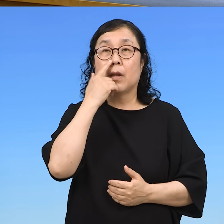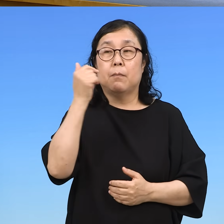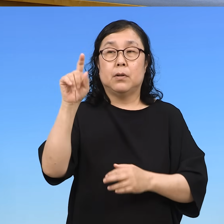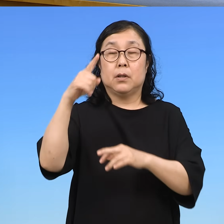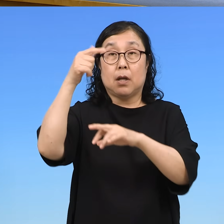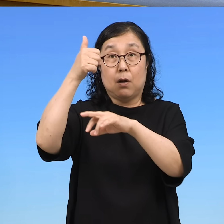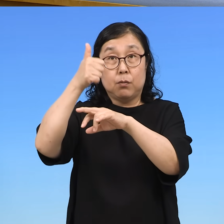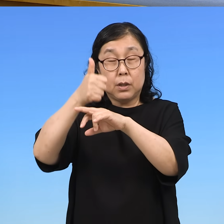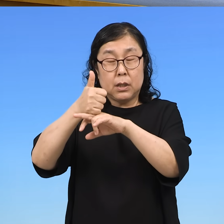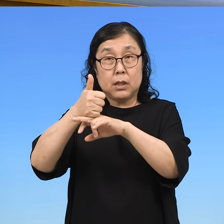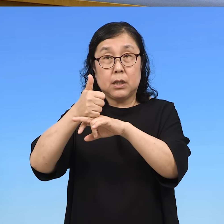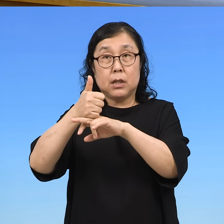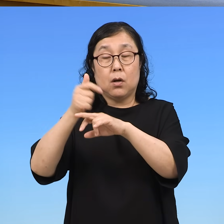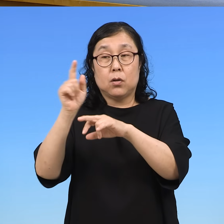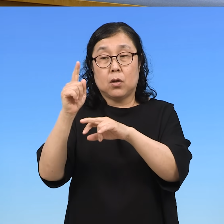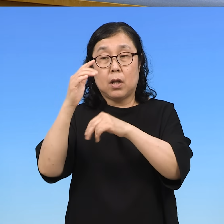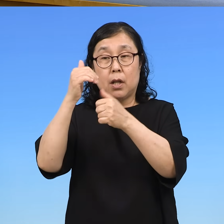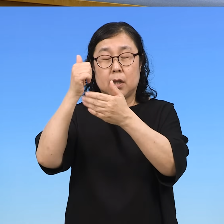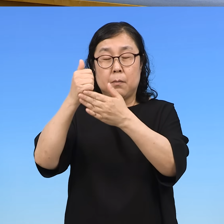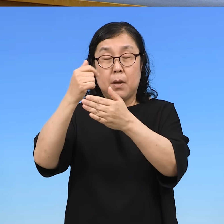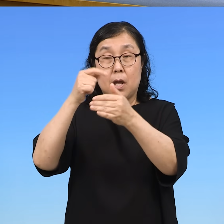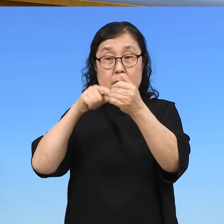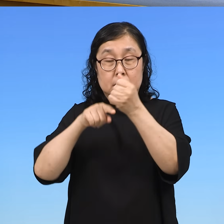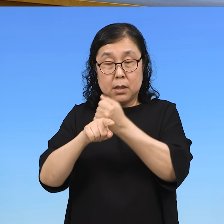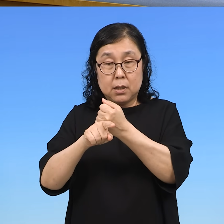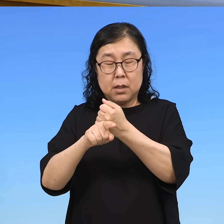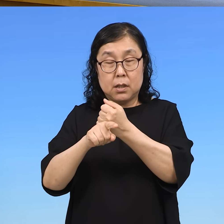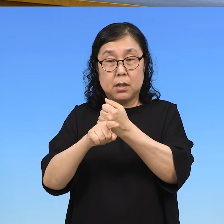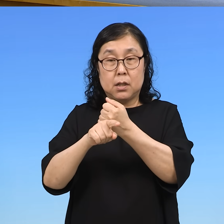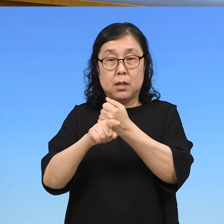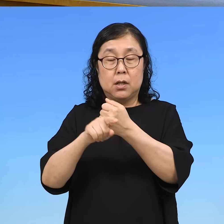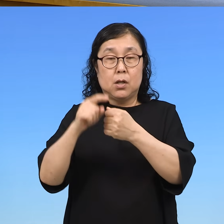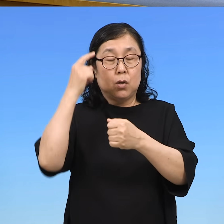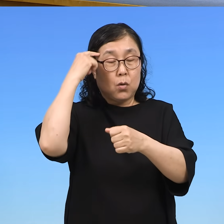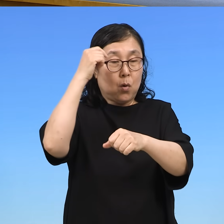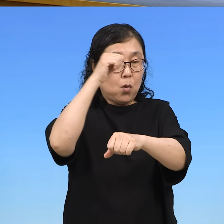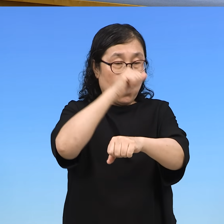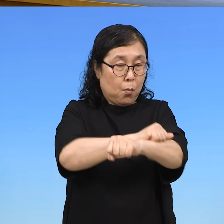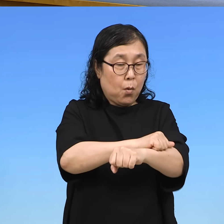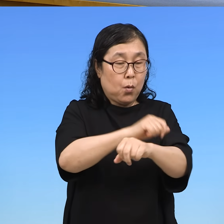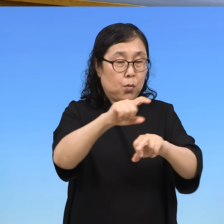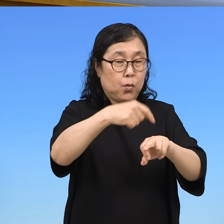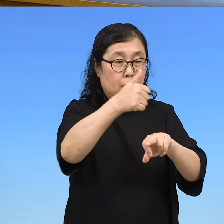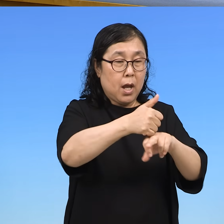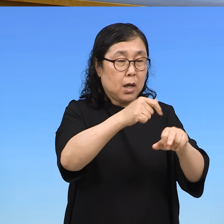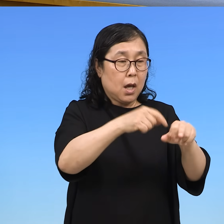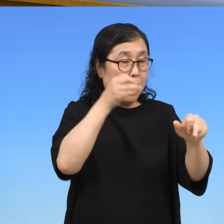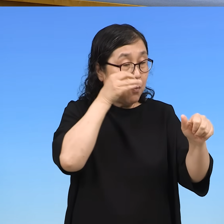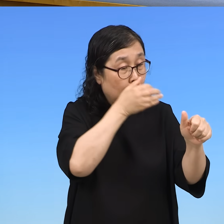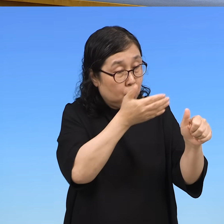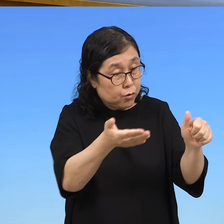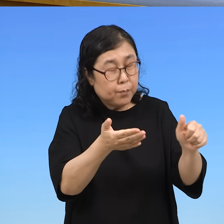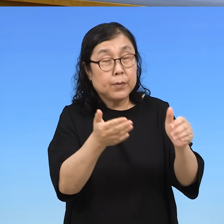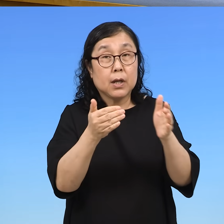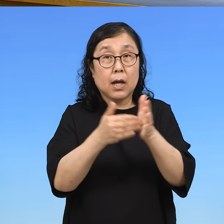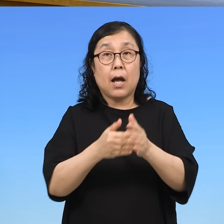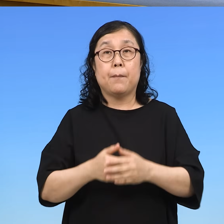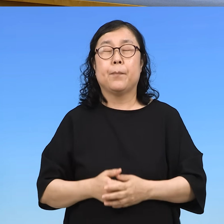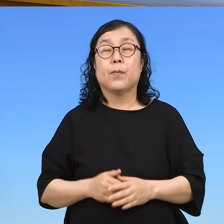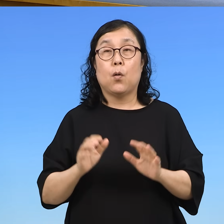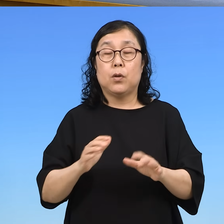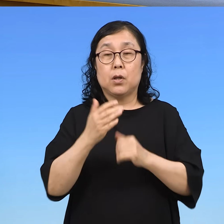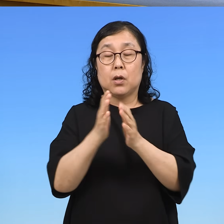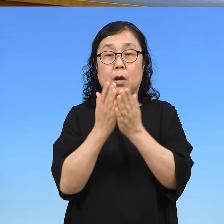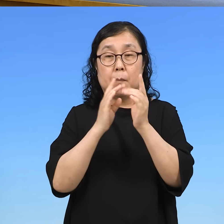아버지 다윗이 어떤 하나님의 순리를 지금 솔로몬에게 보여주고 있습니까? 자, 오늘 본문 열왕기상 2장 1절과